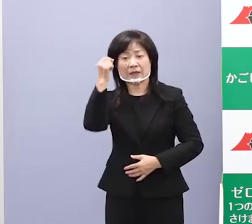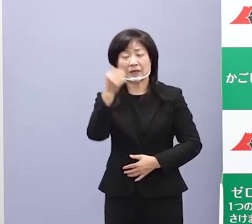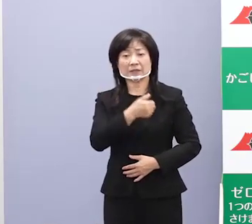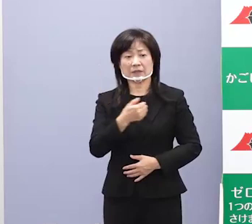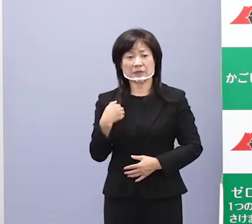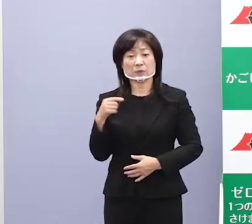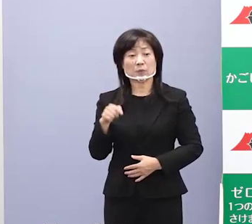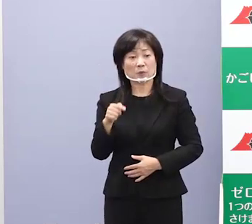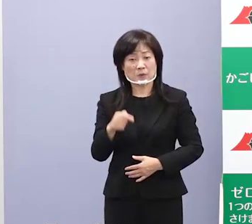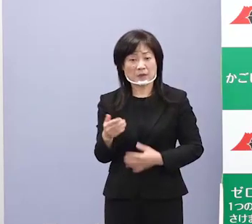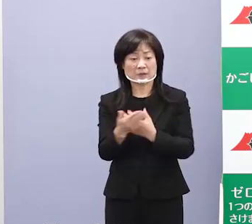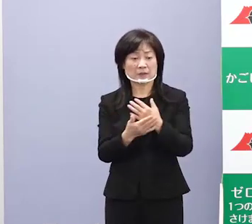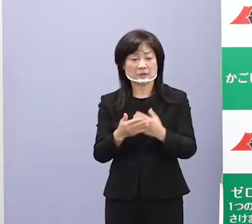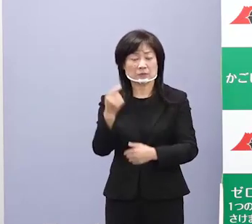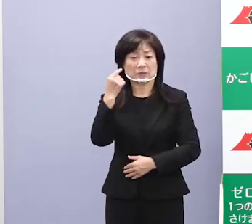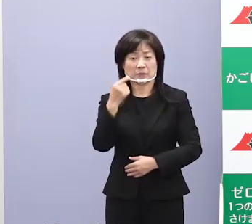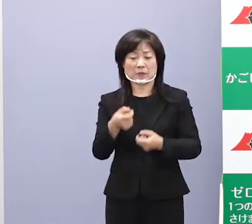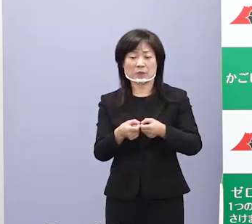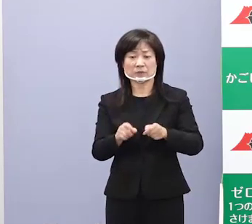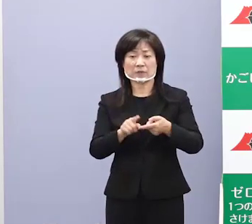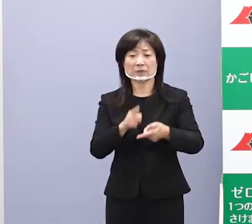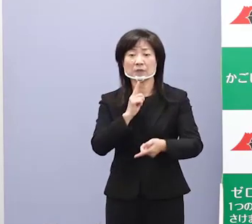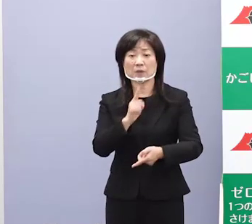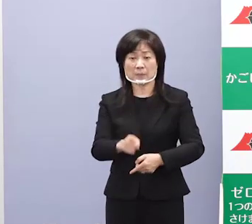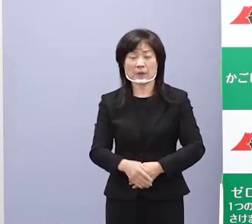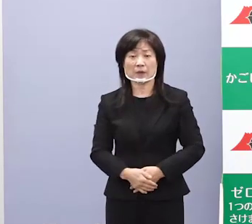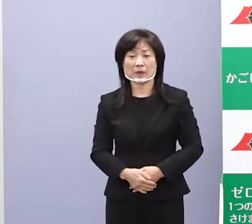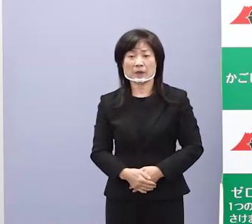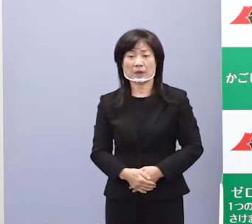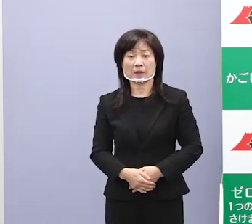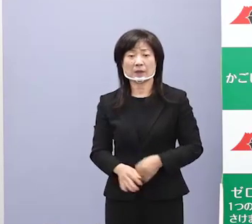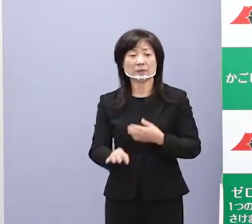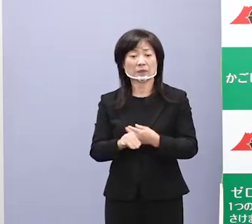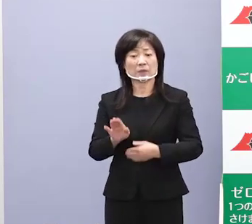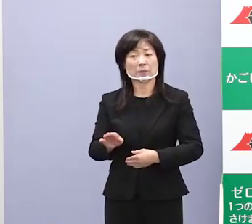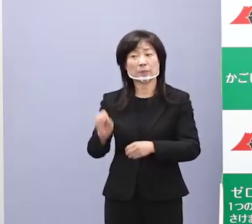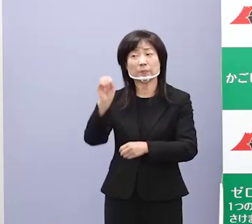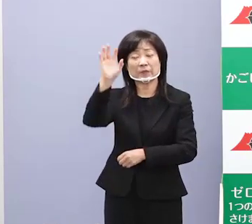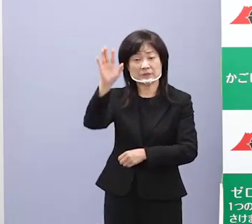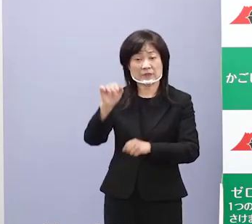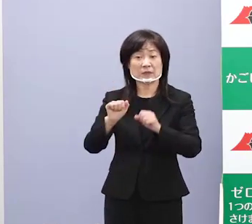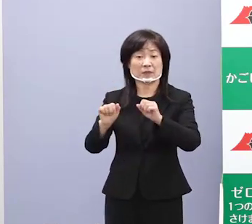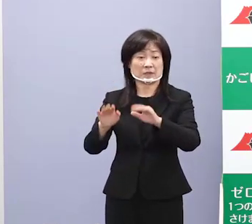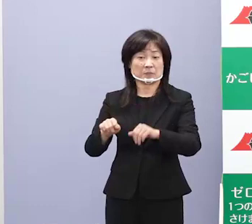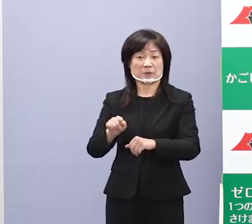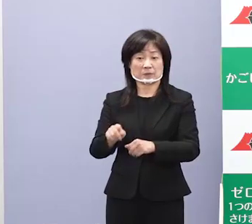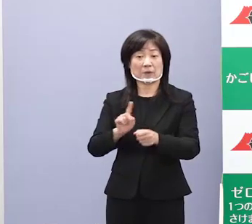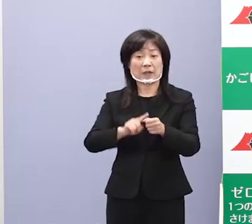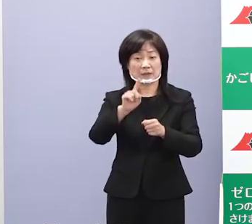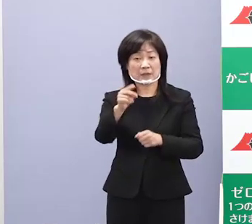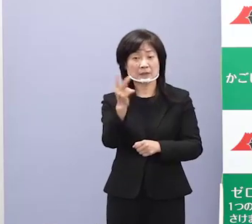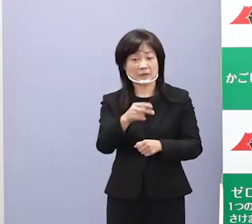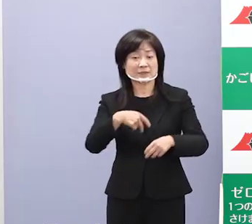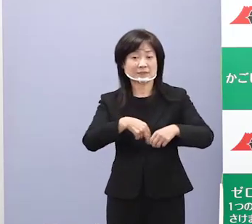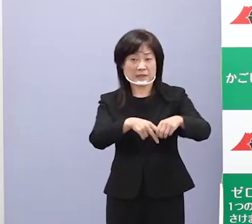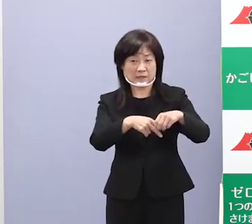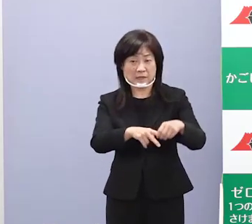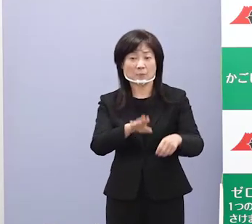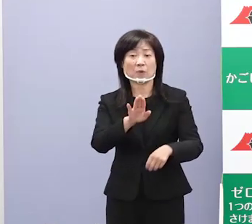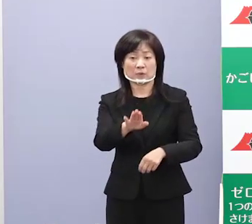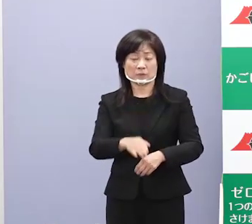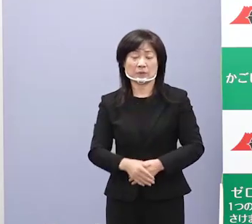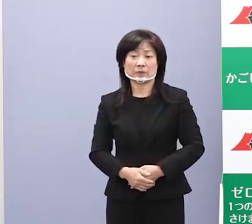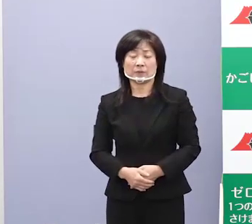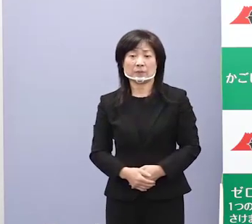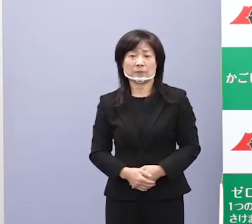というふうに考えております。具体的には、今バスケのシーズンやってます。そして今後来年になればまたサッカーのシーズンがやってまいり